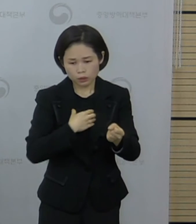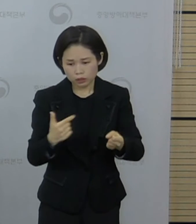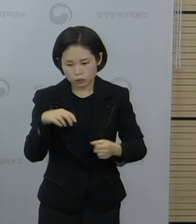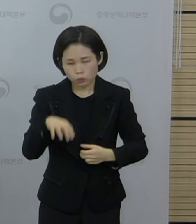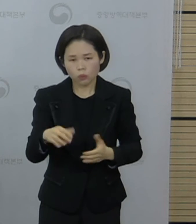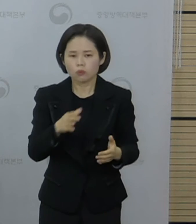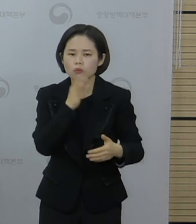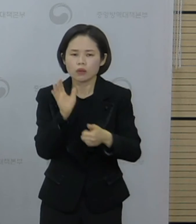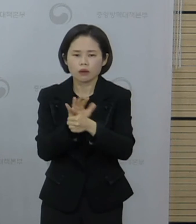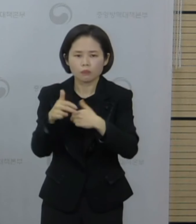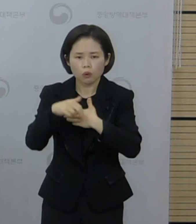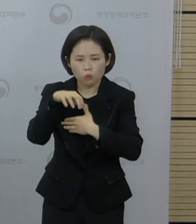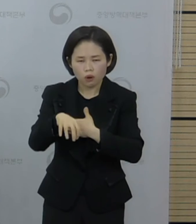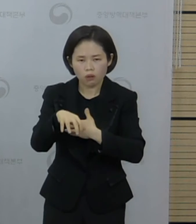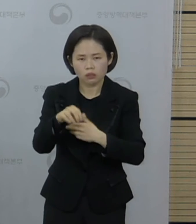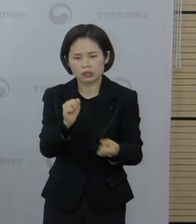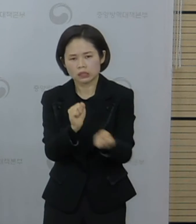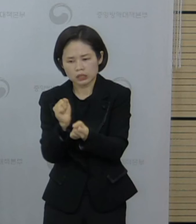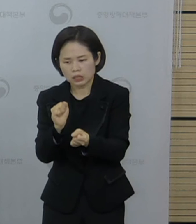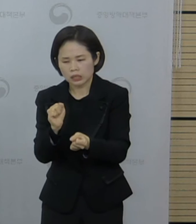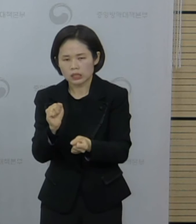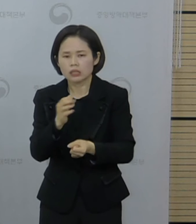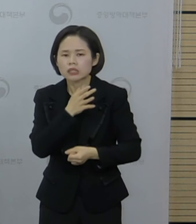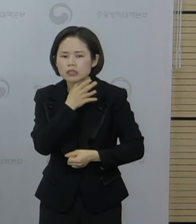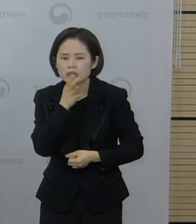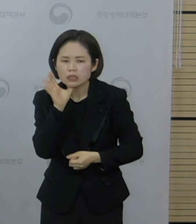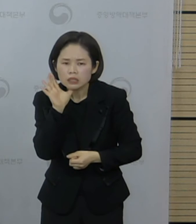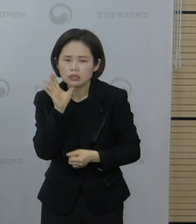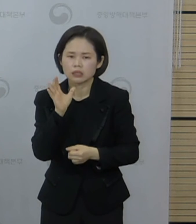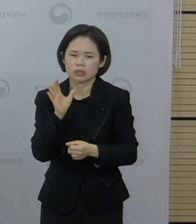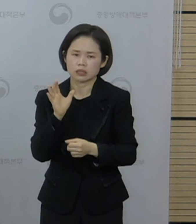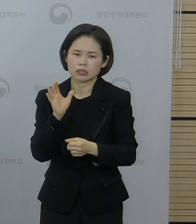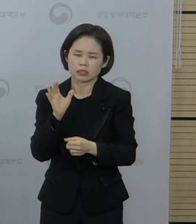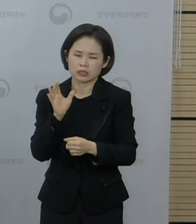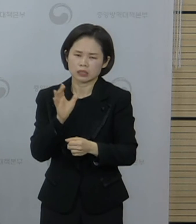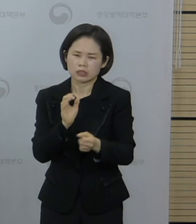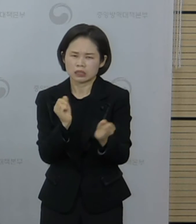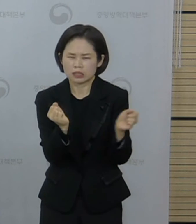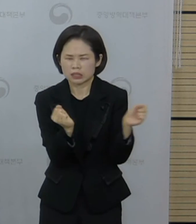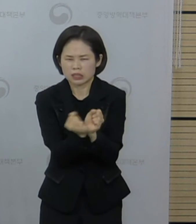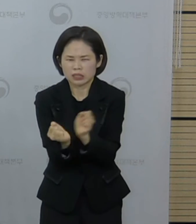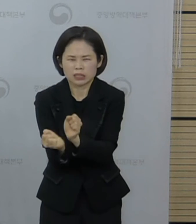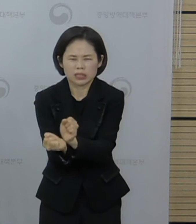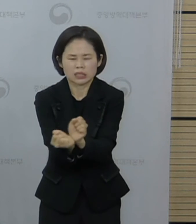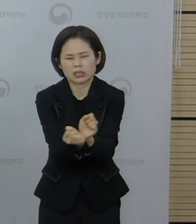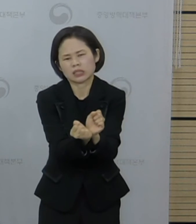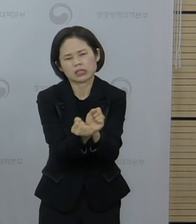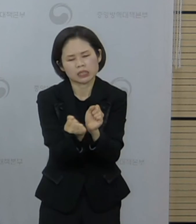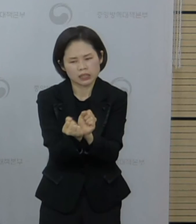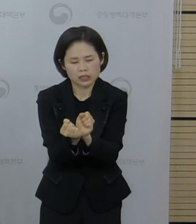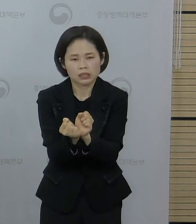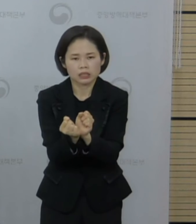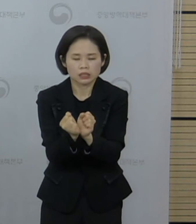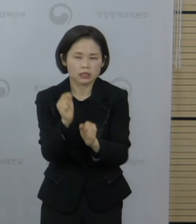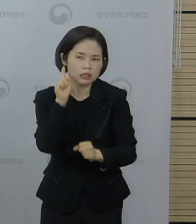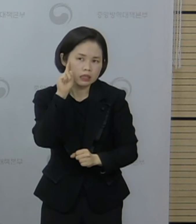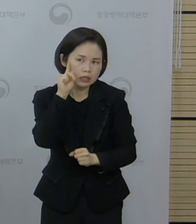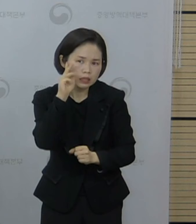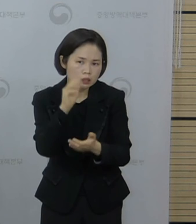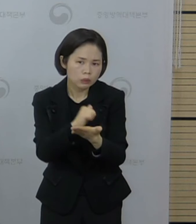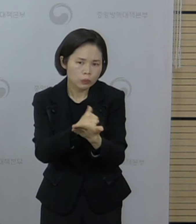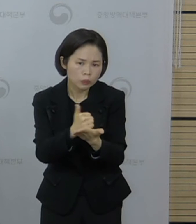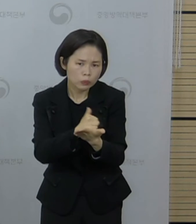이어져서 거동이 어려운 고령자 분 들의 인명피해가 시차를 두고 조금은 늦게 나타나고